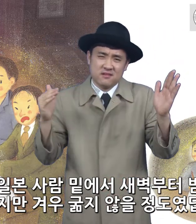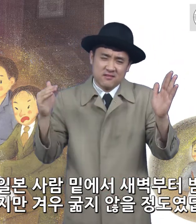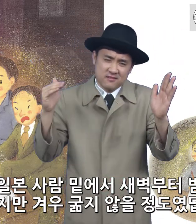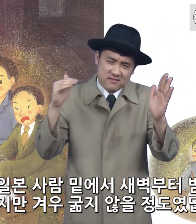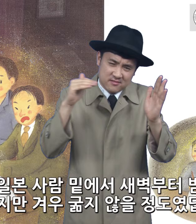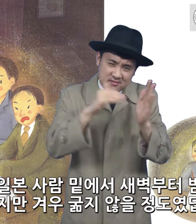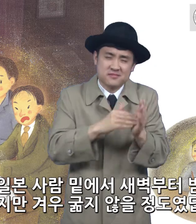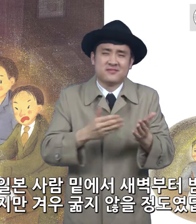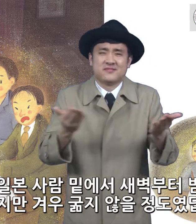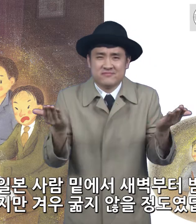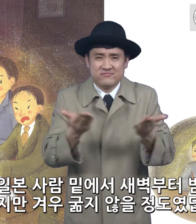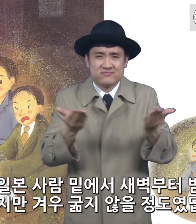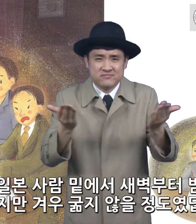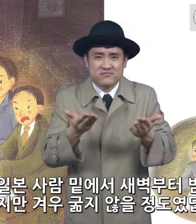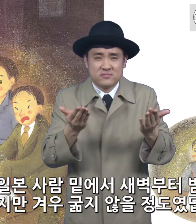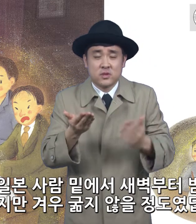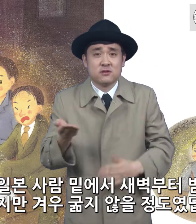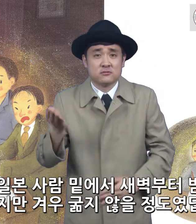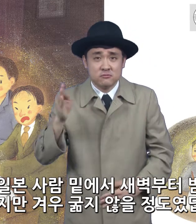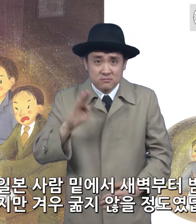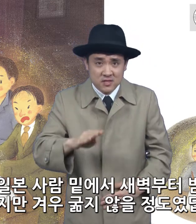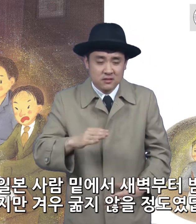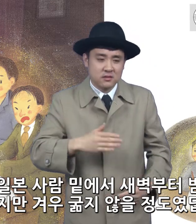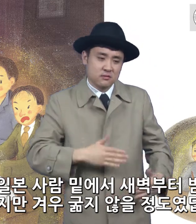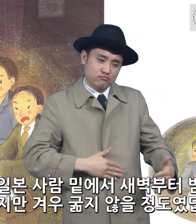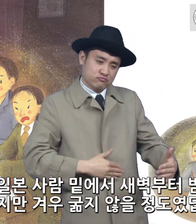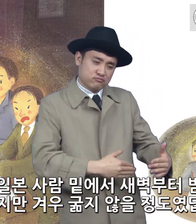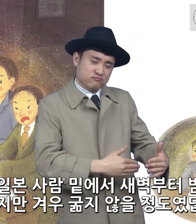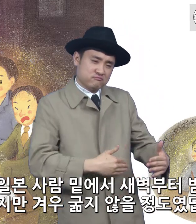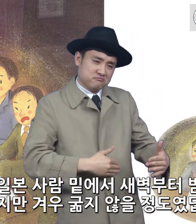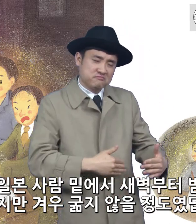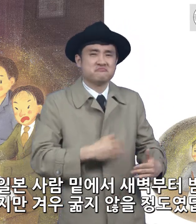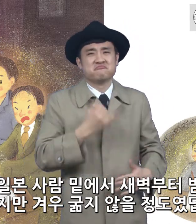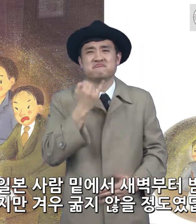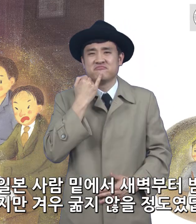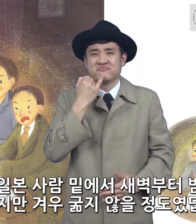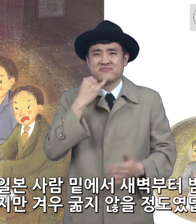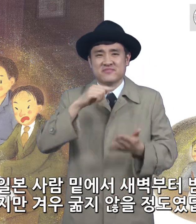했지만 겨우 굶지 않을 정도였답니다.